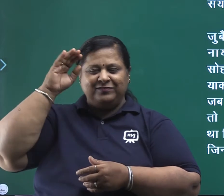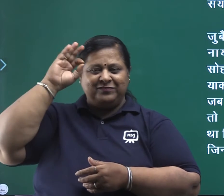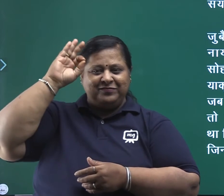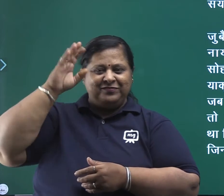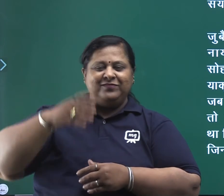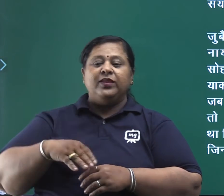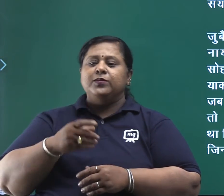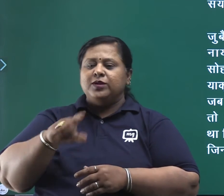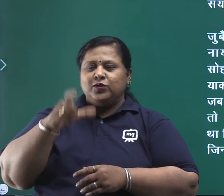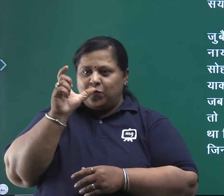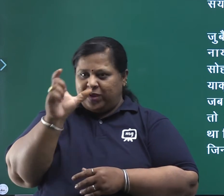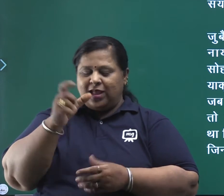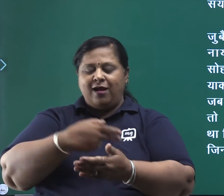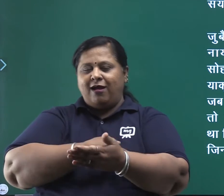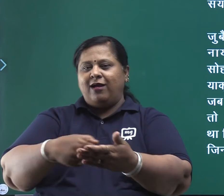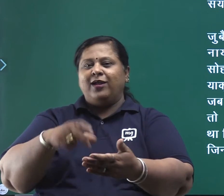में जुबेदा नायिका